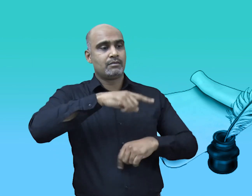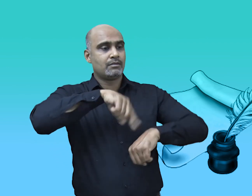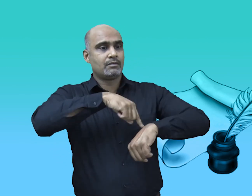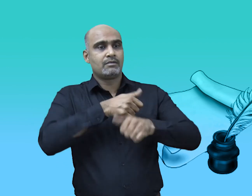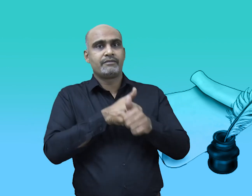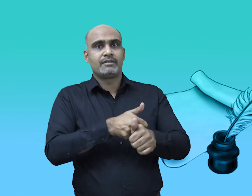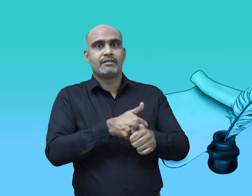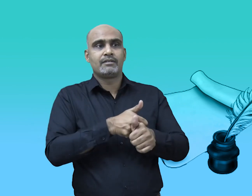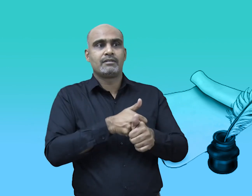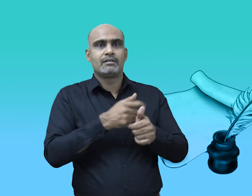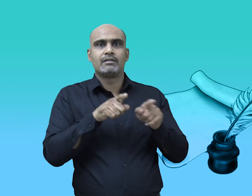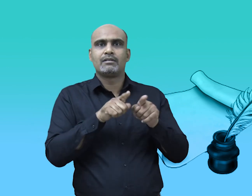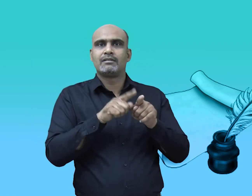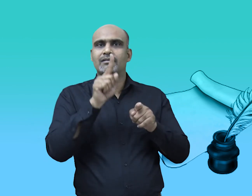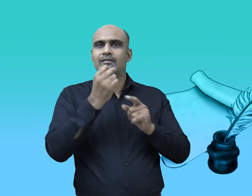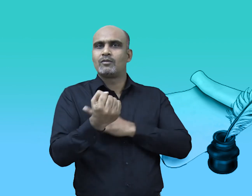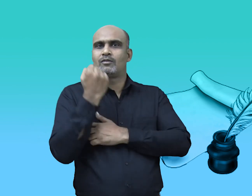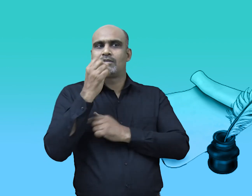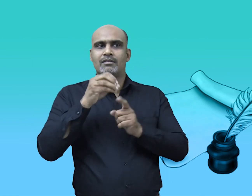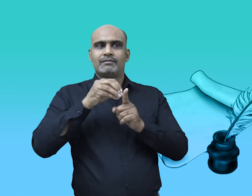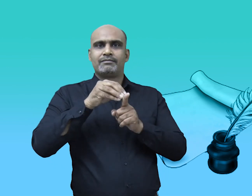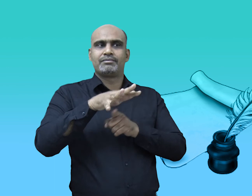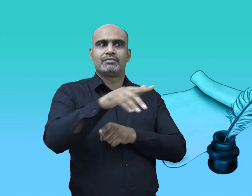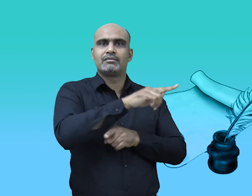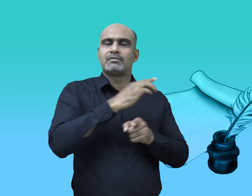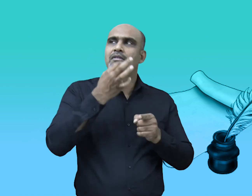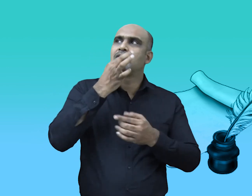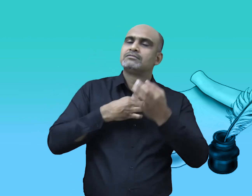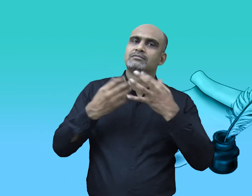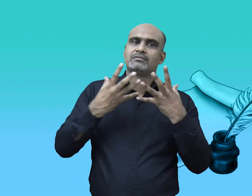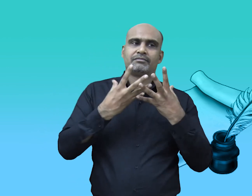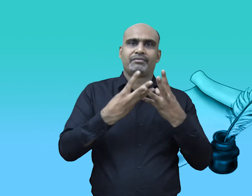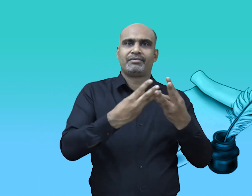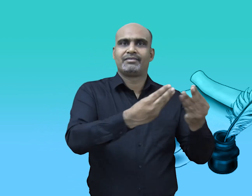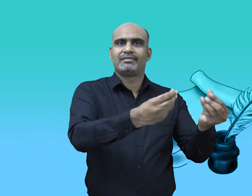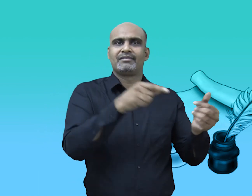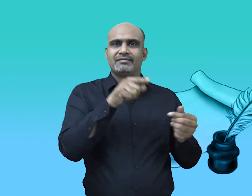है। तो इस प्रकार हमारे देश में विदेशी संस्कृति का प्रभाव पड़ रहा है।